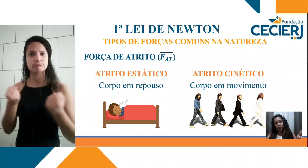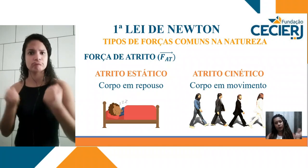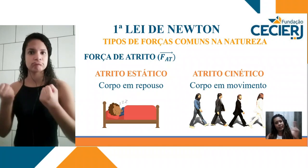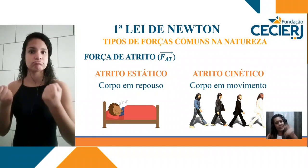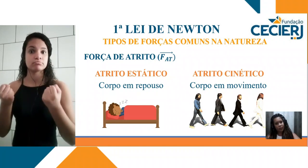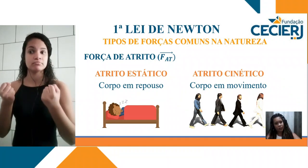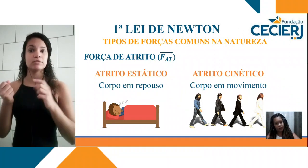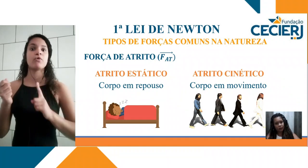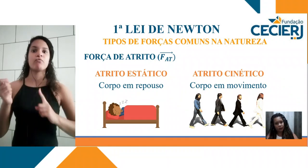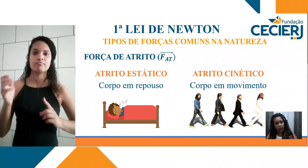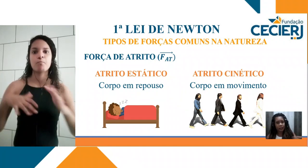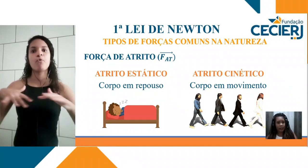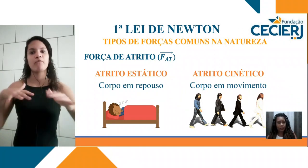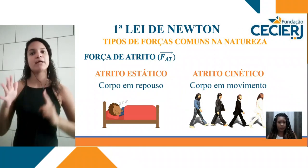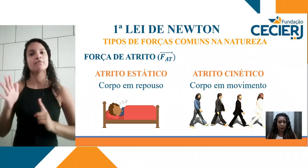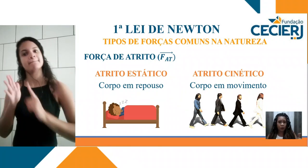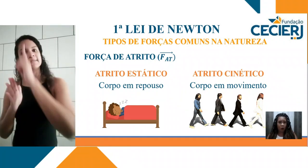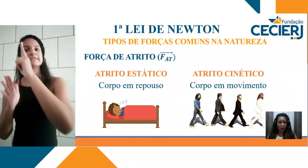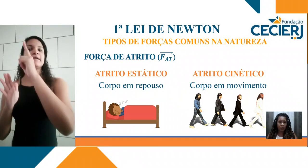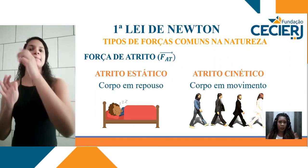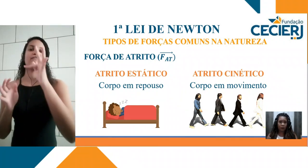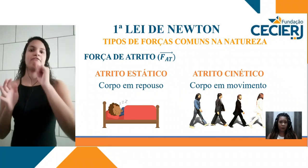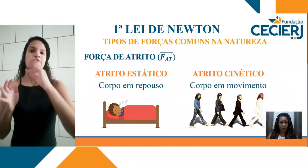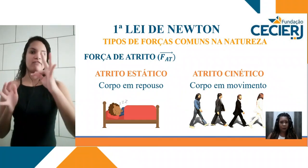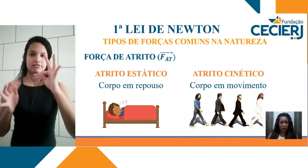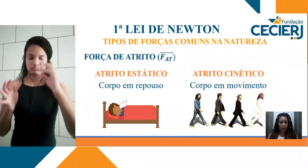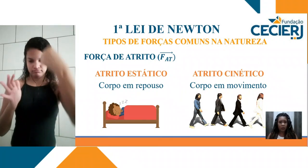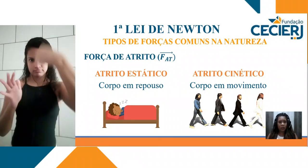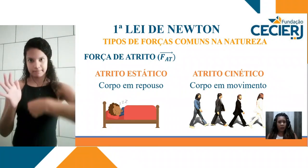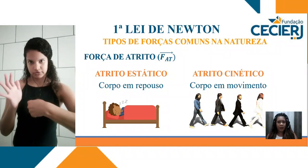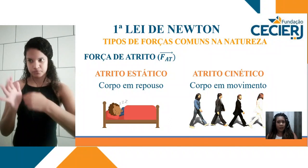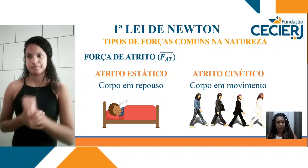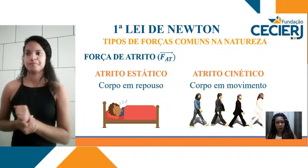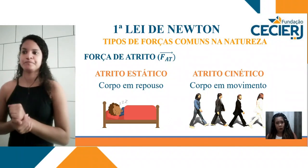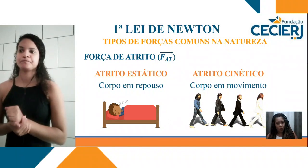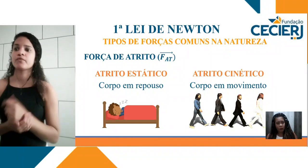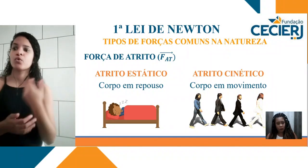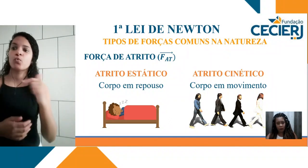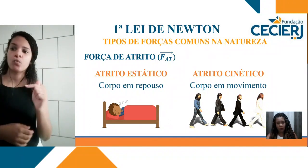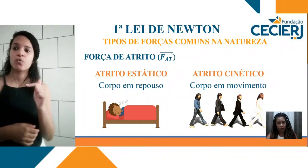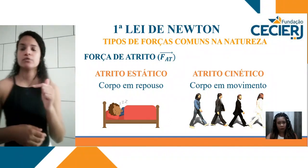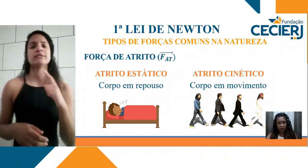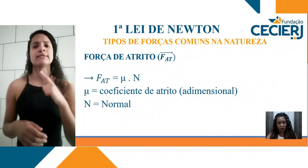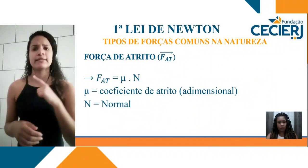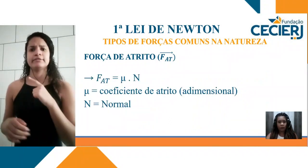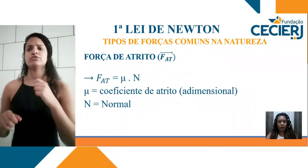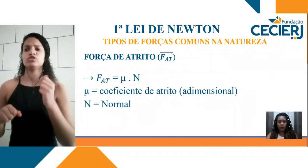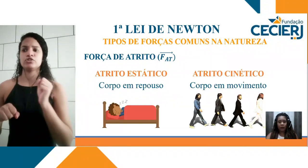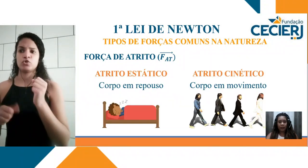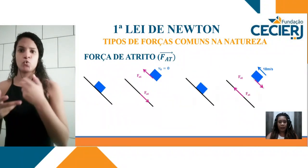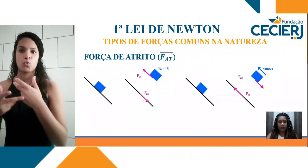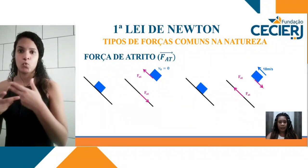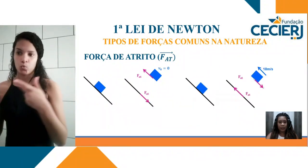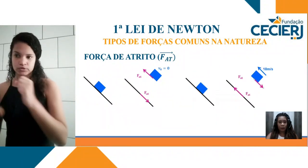estática quanto a cinética. A estática são para os corpos que estão em repouso e para a cinética para os corpos em movimento.